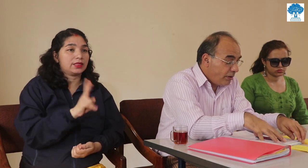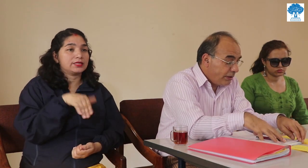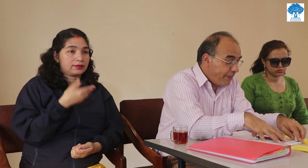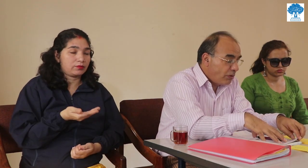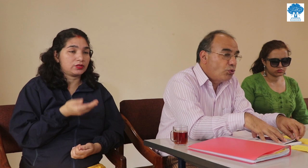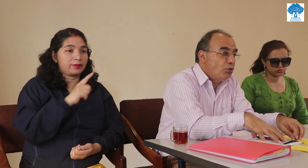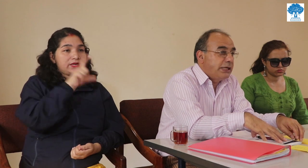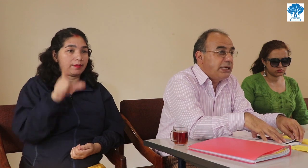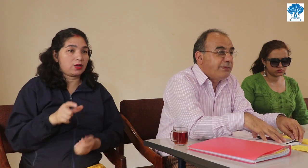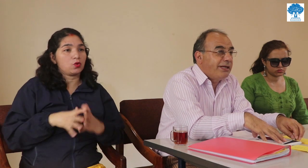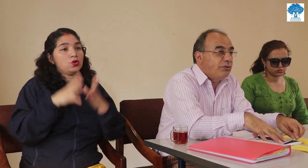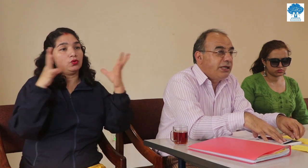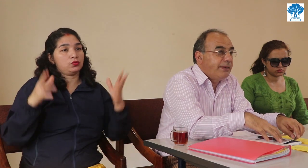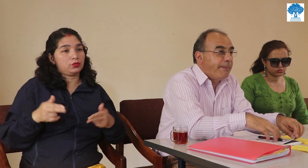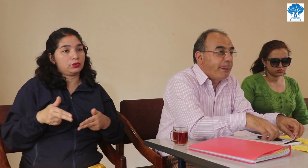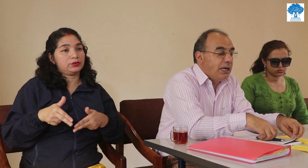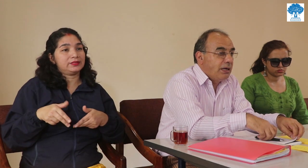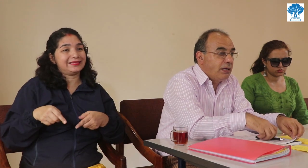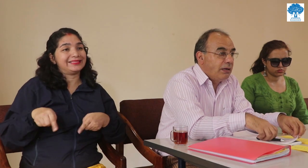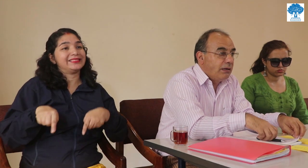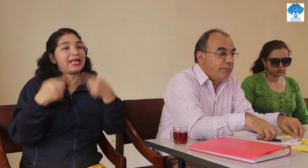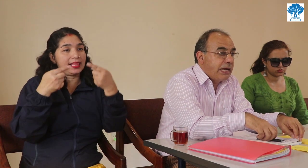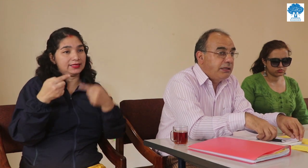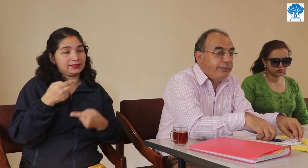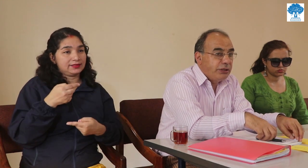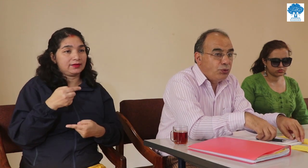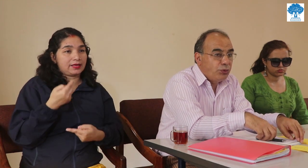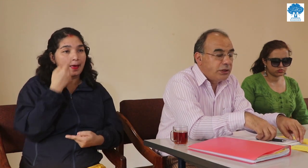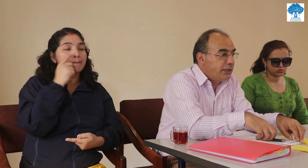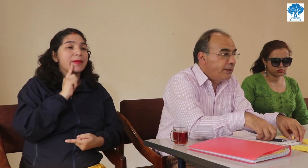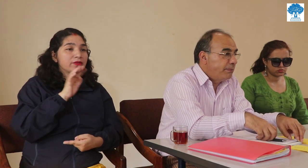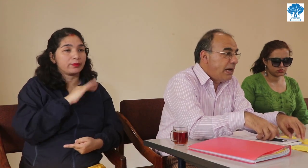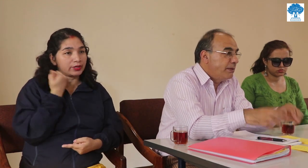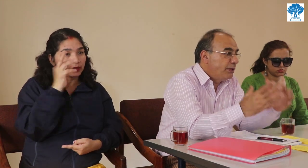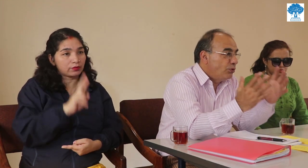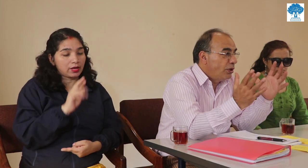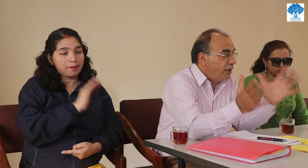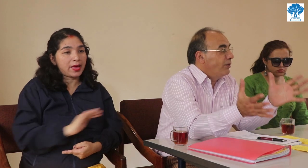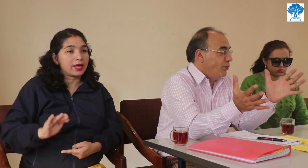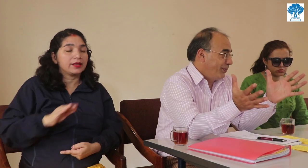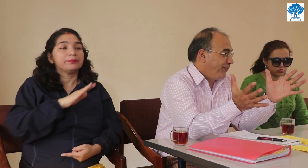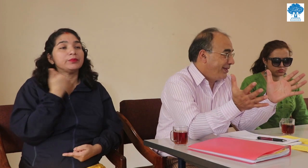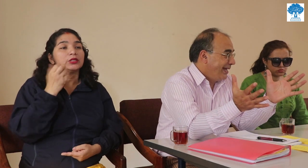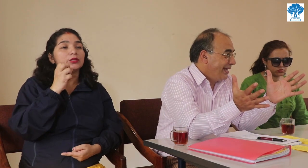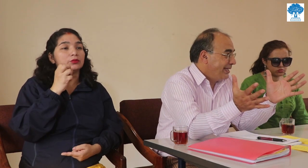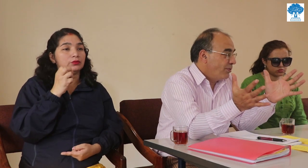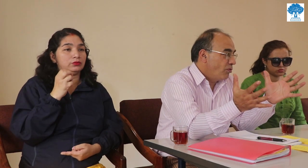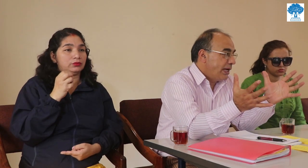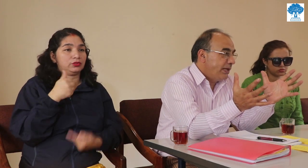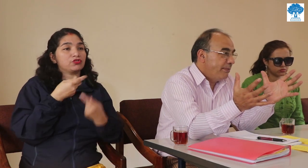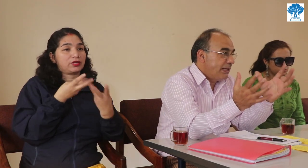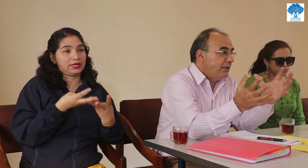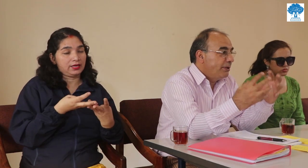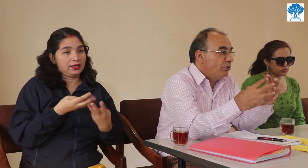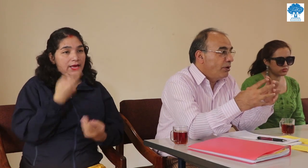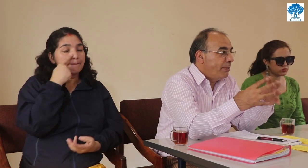अब नेपालको ठुलो च्यालेन्ज भनेको चाहिँ मातृ मृत्यु र चाहिँ बाल मृत्यु दर नै हो. त्यसो भएको